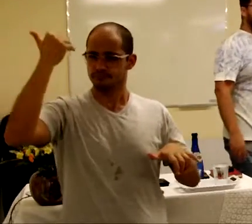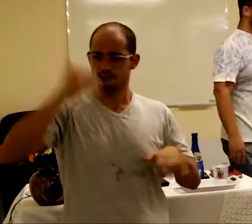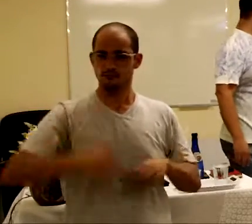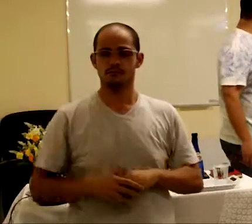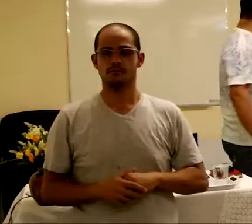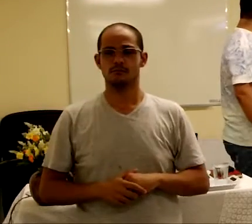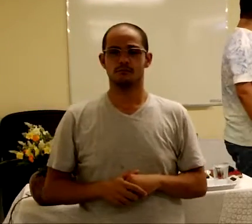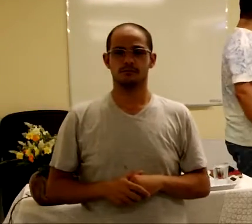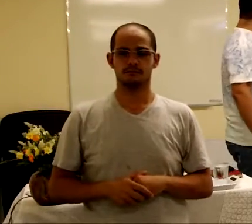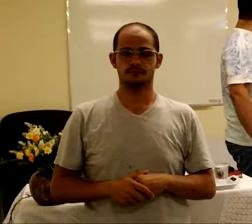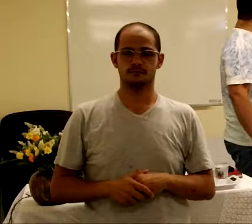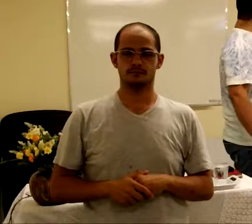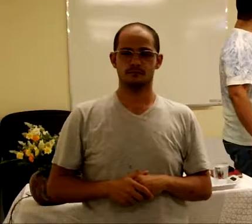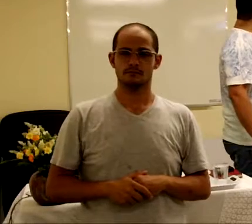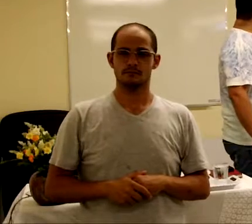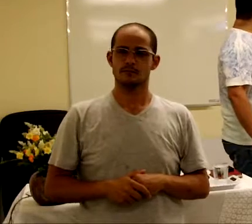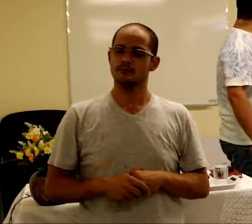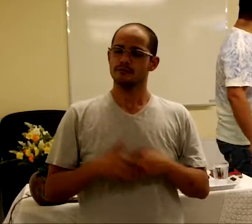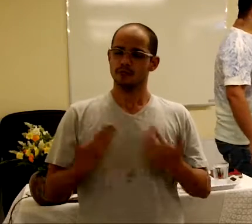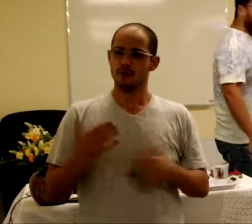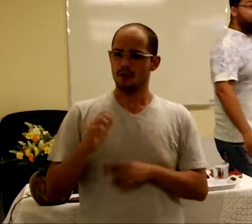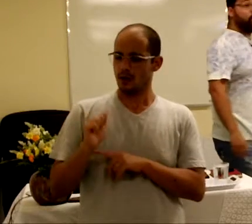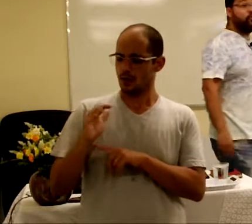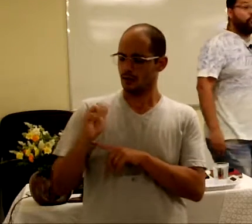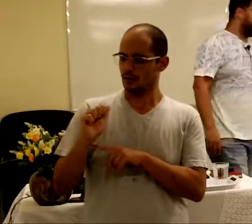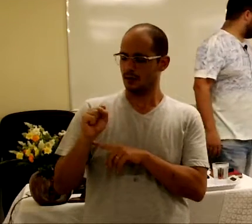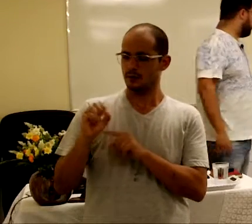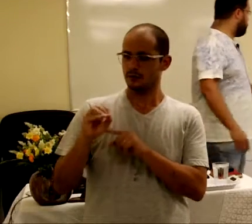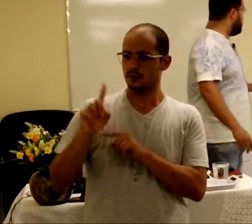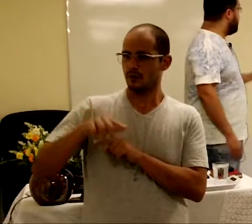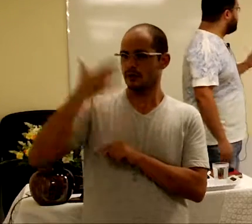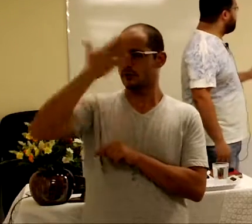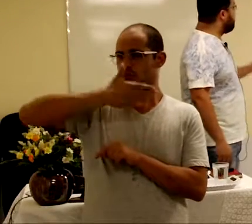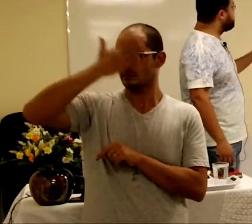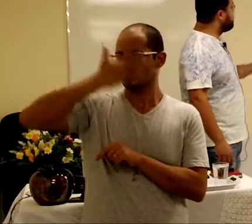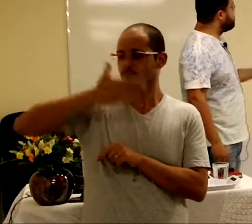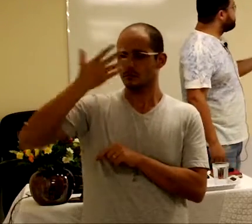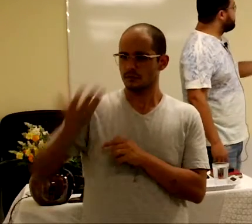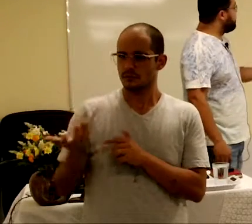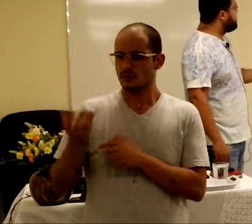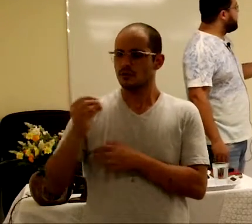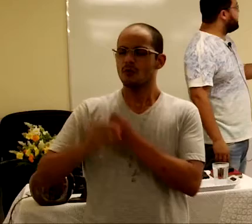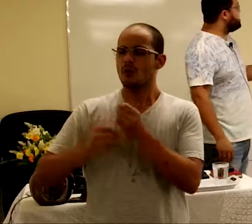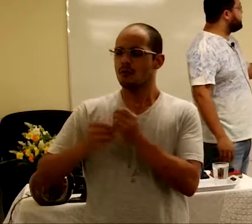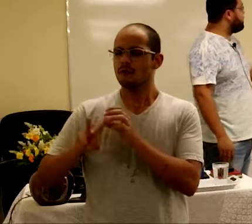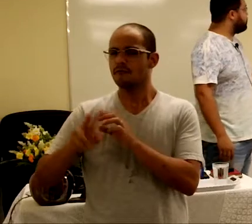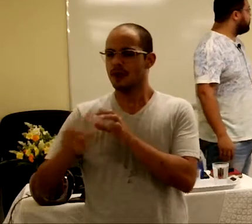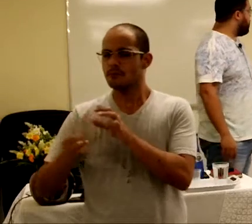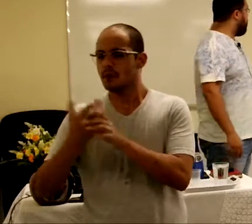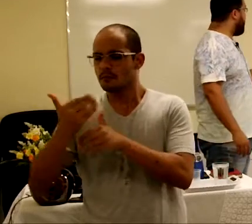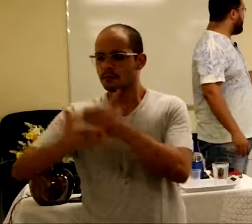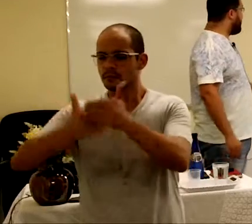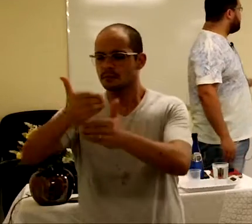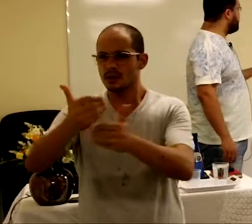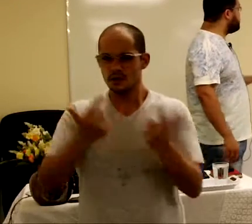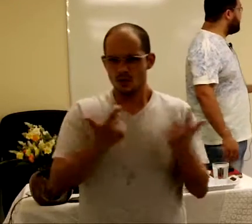bem taxativos, né? Pois que o acaso é cego e não pode produzir os efeitos que a inteligência produz.